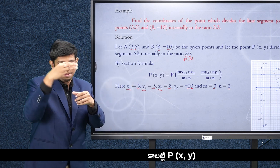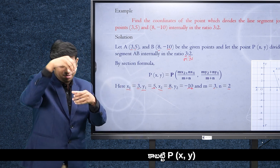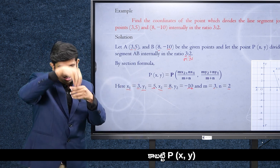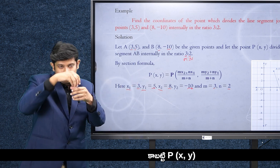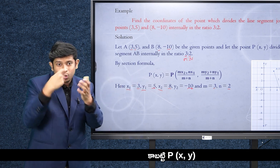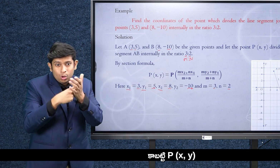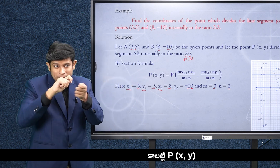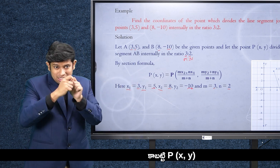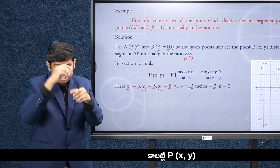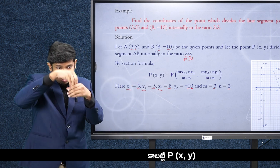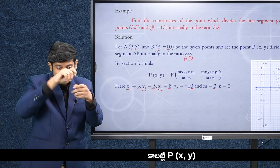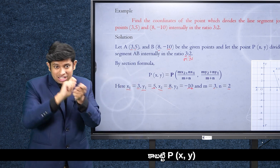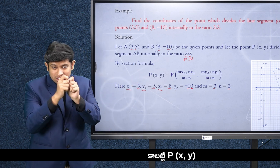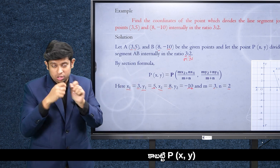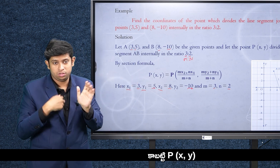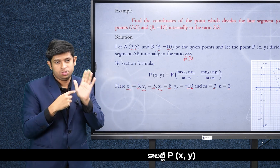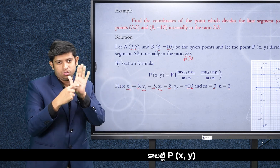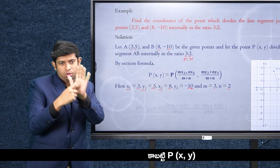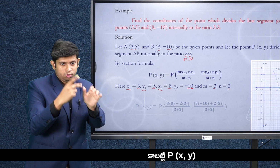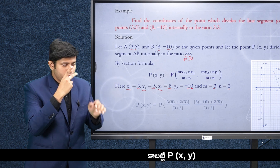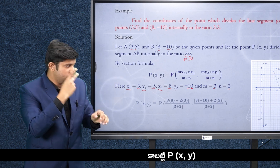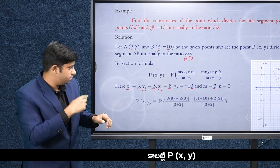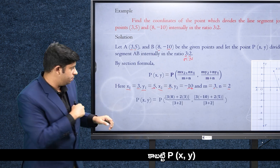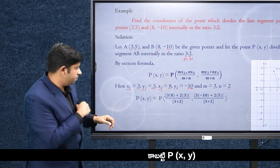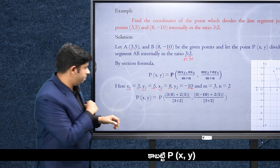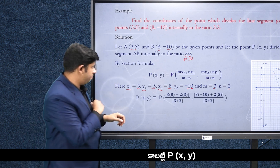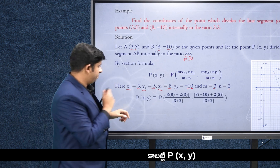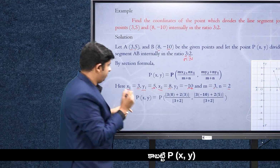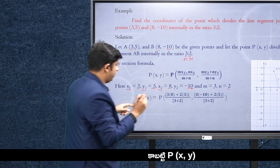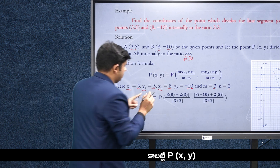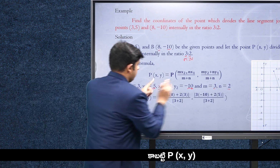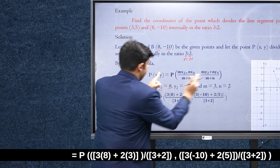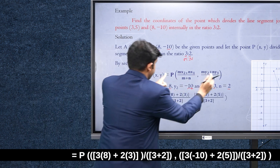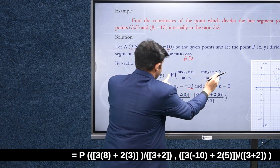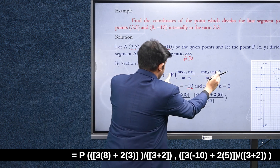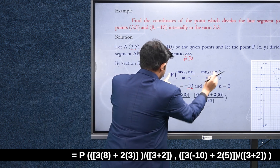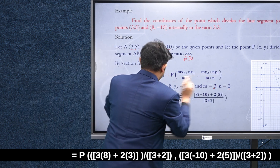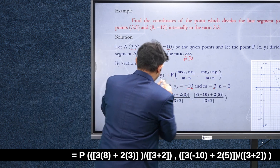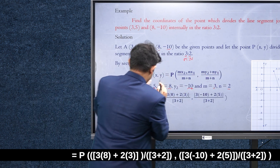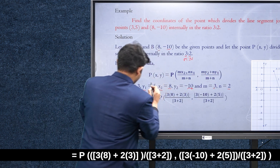రెండు కాబట్టి p * xy =